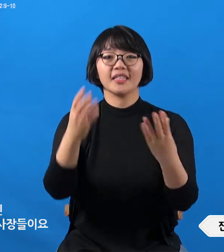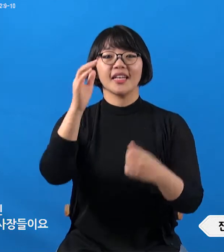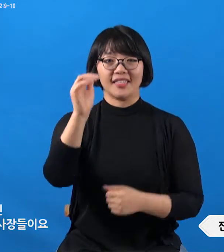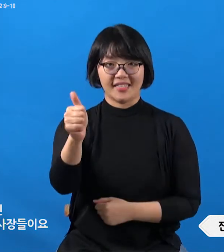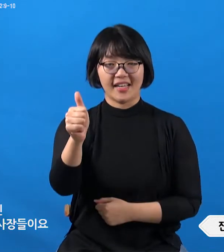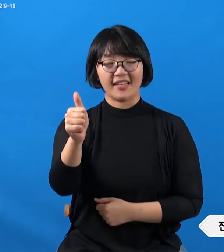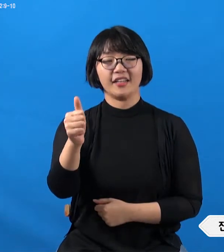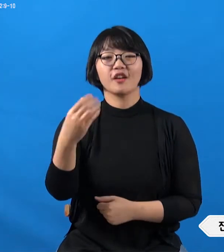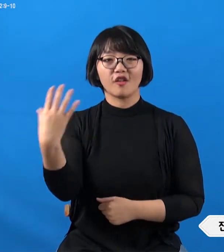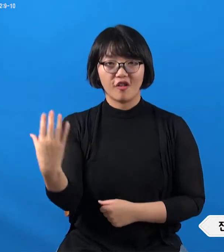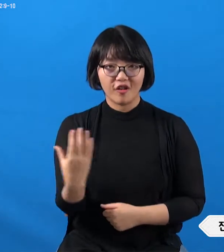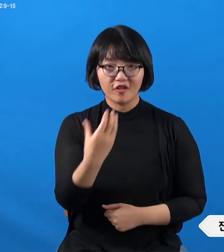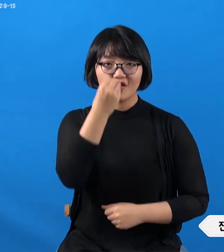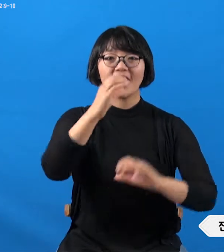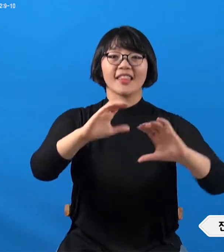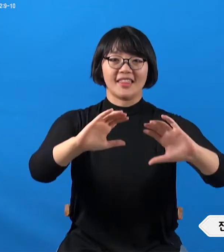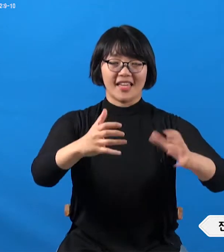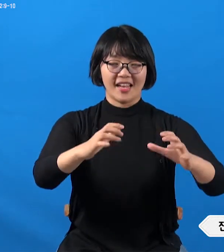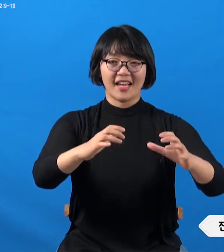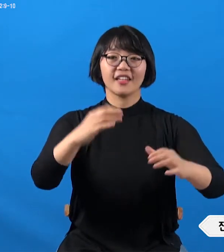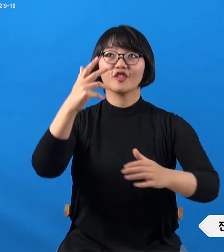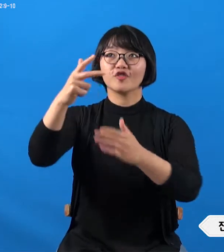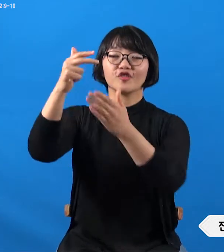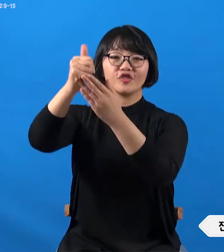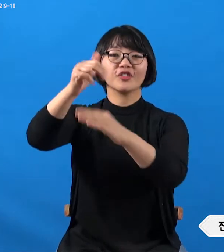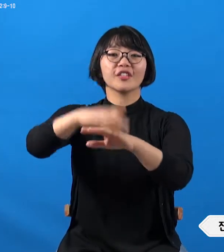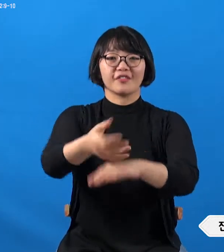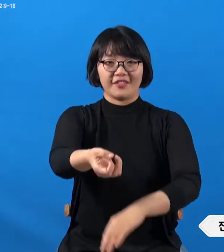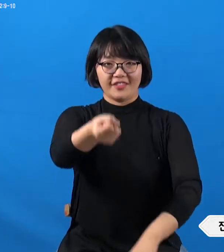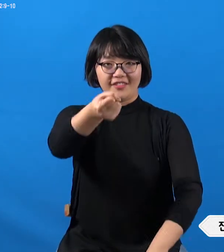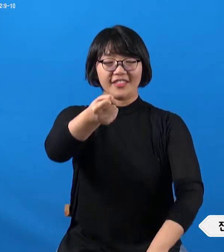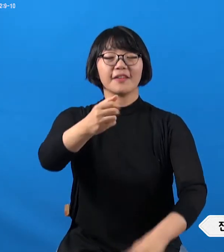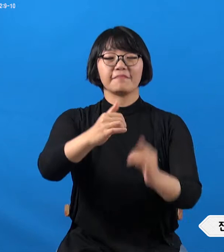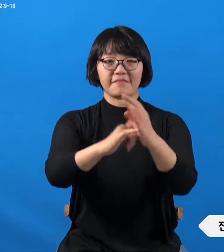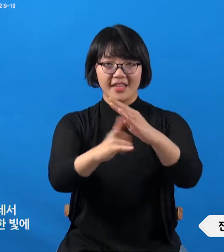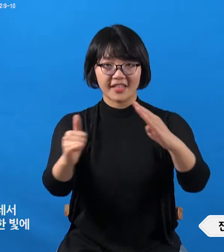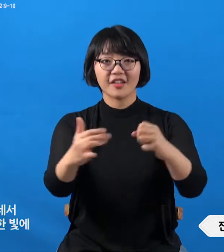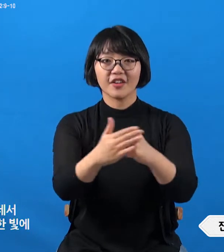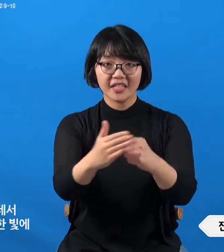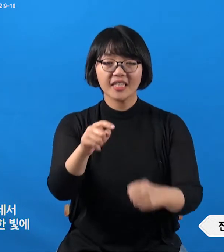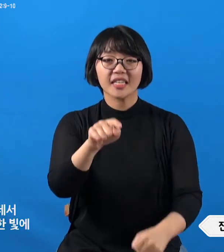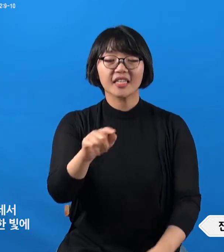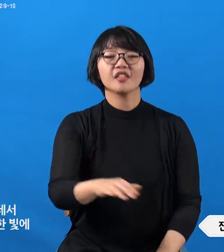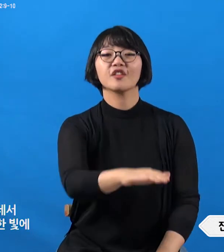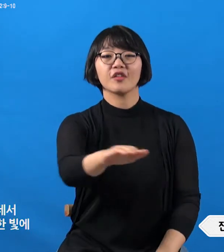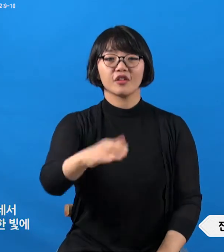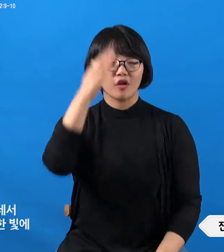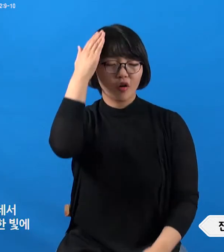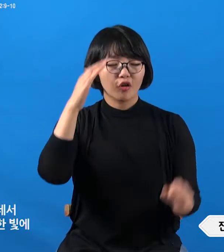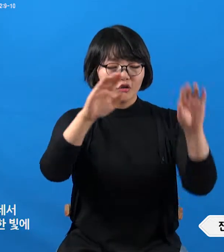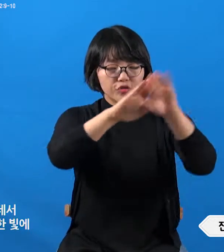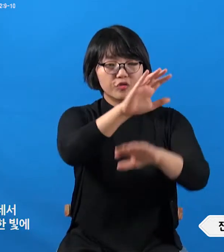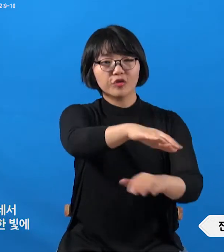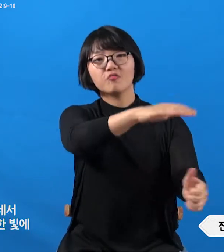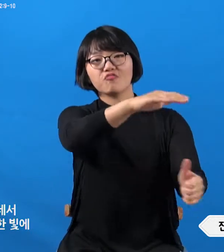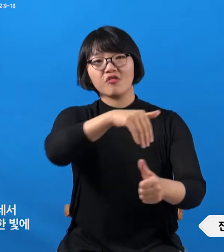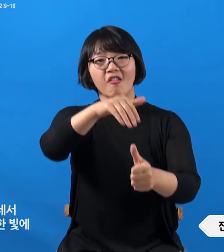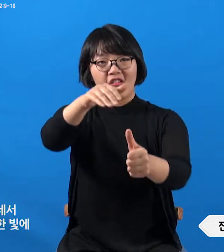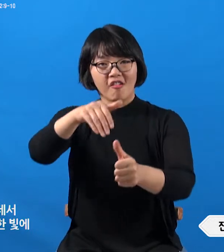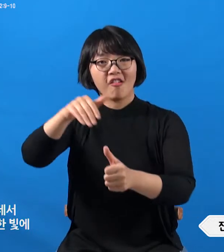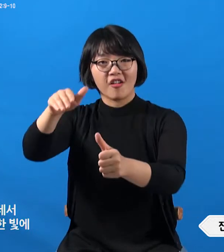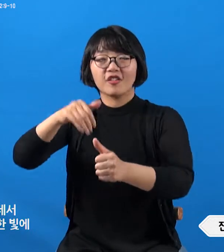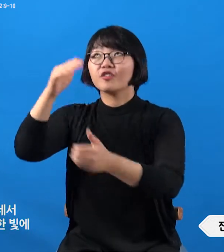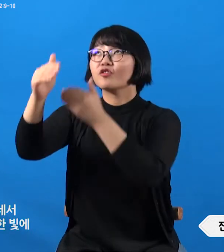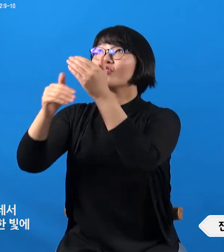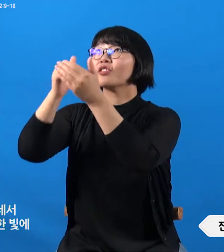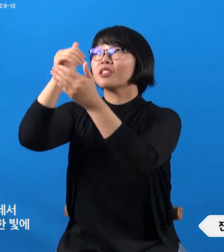왕같은 제사장들이요 거룩한 나라요 그의 소유가 된 백성이니 이는 너희를 어두운 데서 불러내어